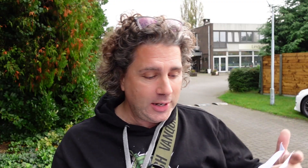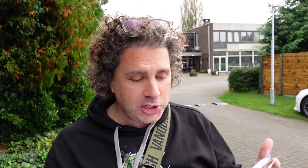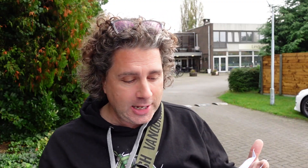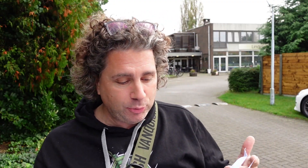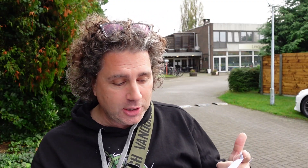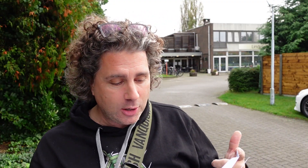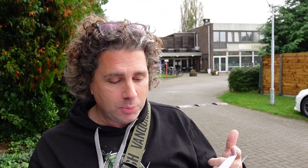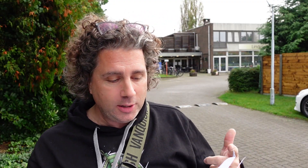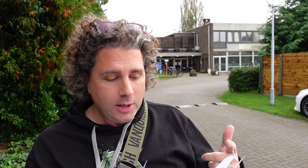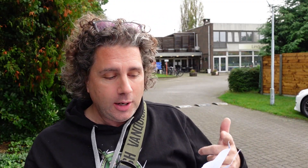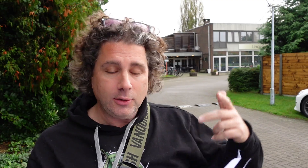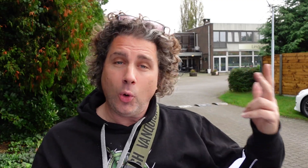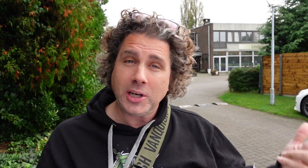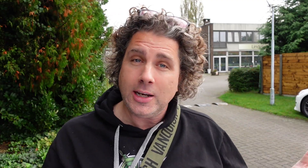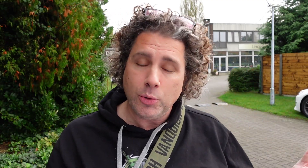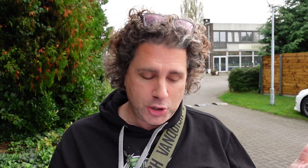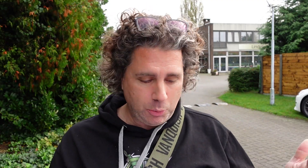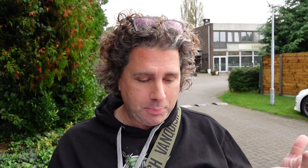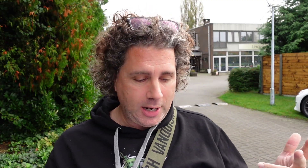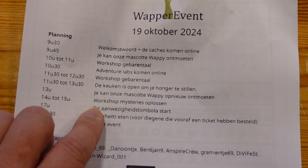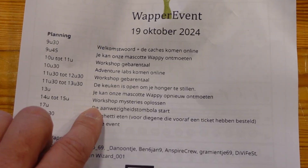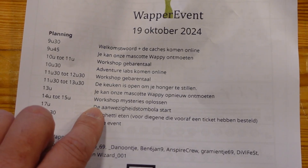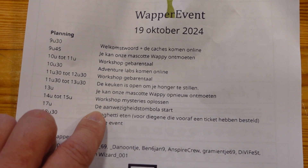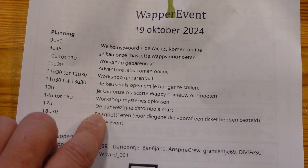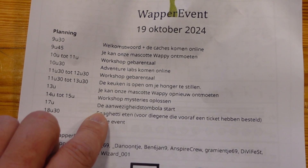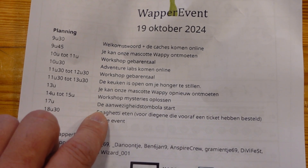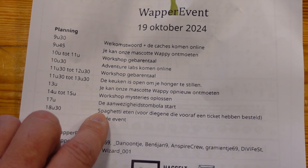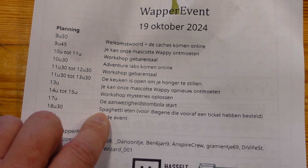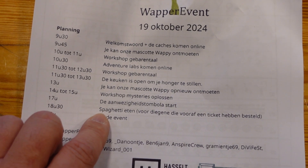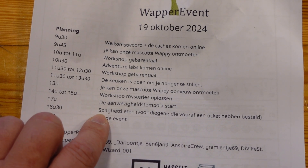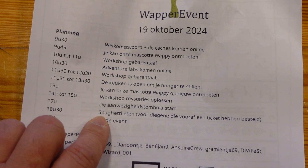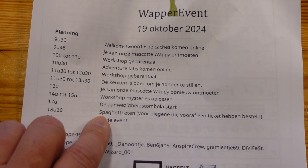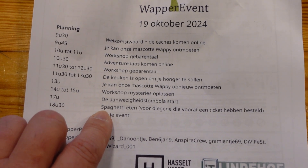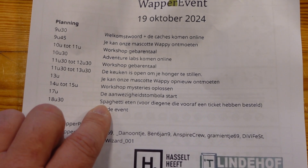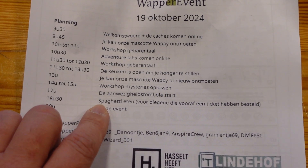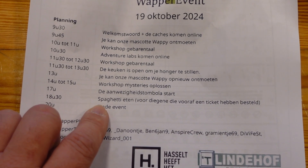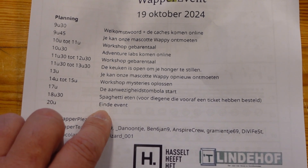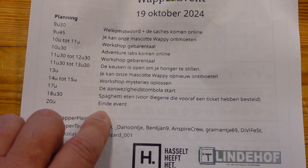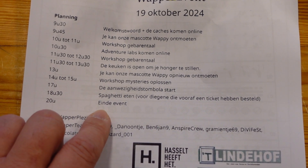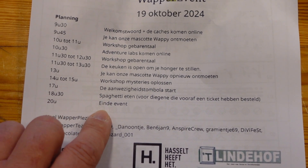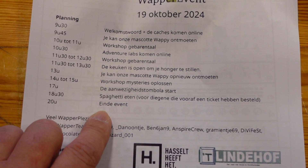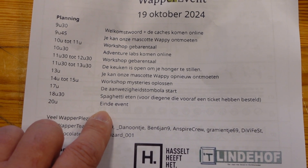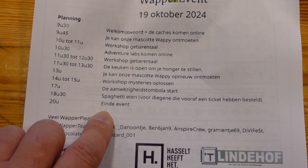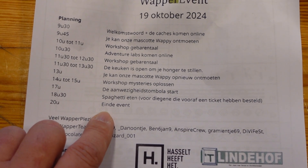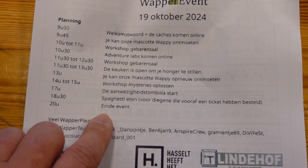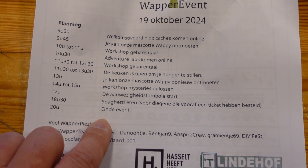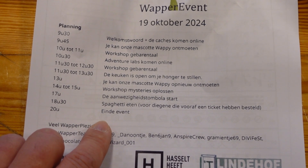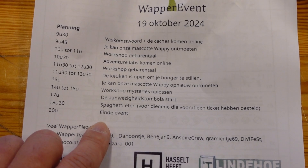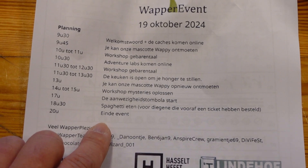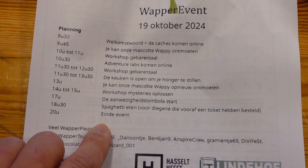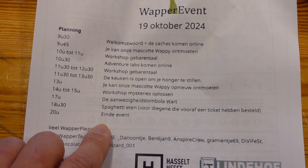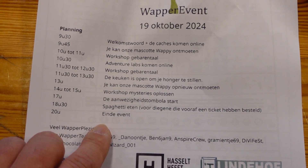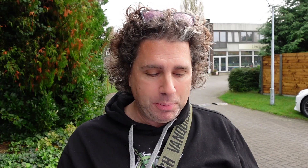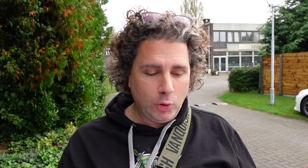taal Adventure Labs die komen eh nog een keer die workshop gebaren taal een keuken waar je lekker wat eten kan kopen weer een ronde van